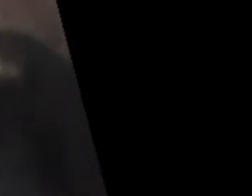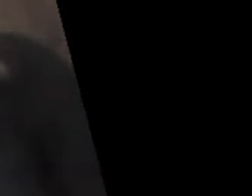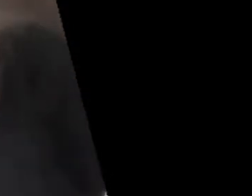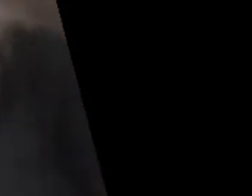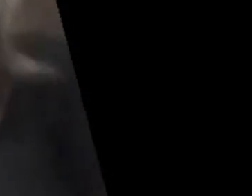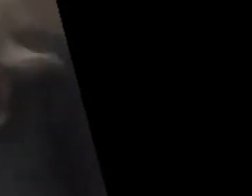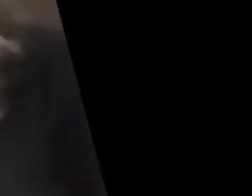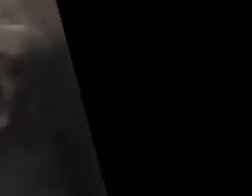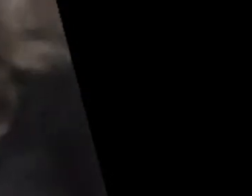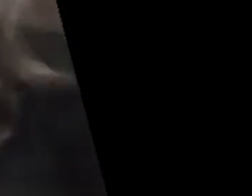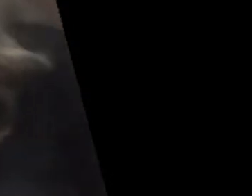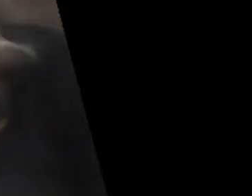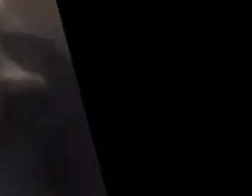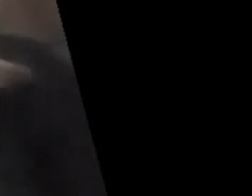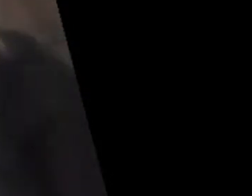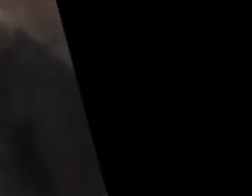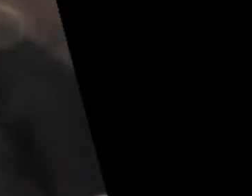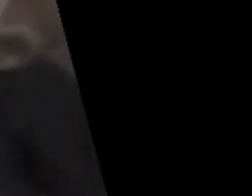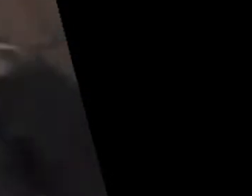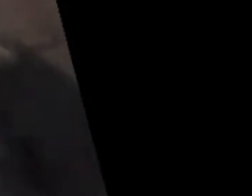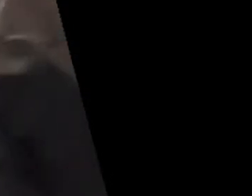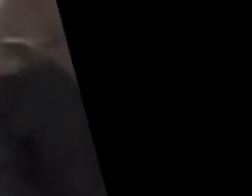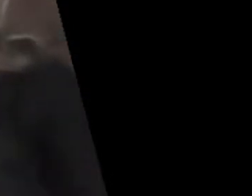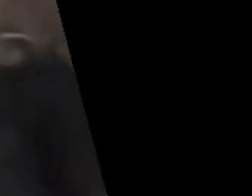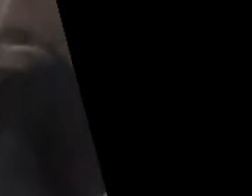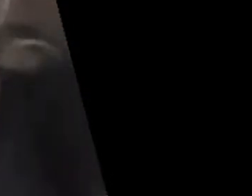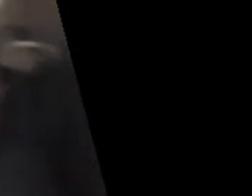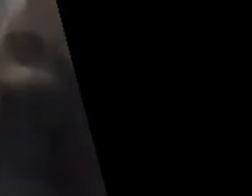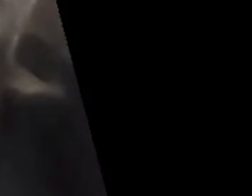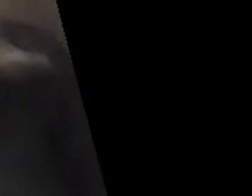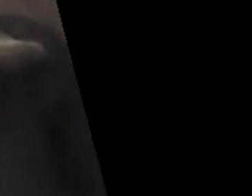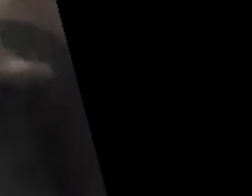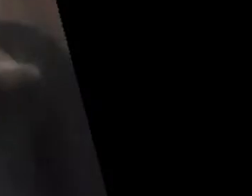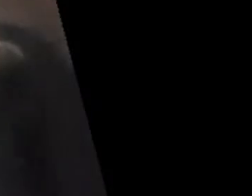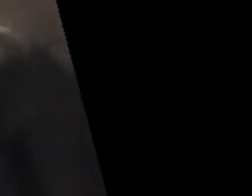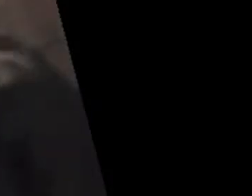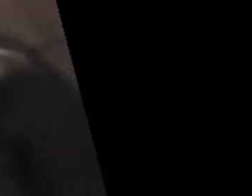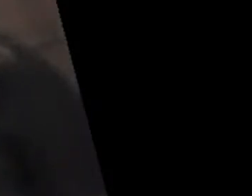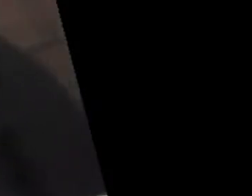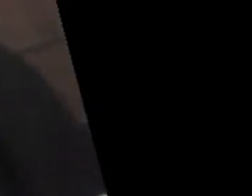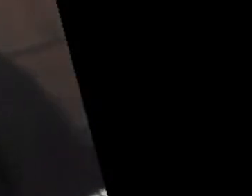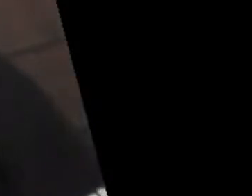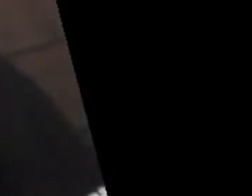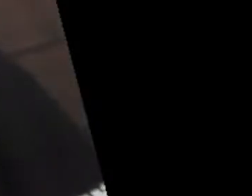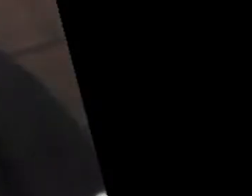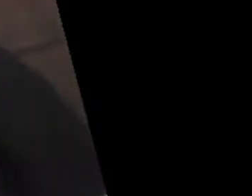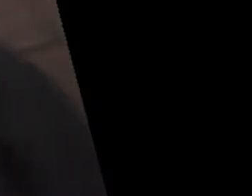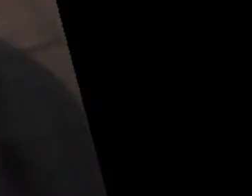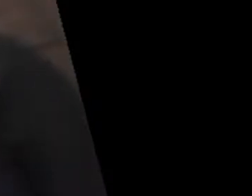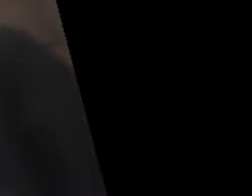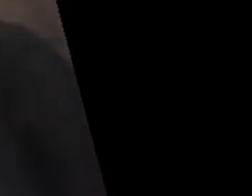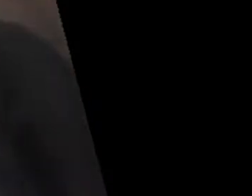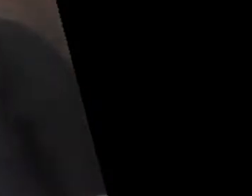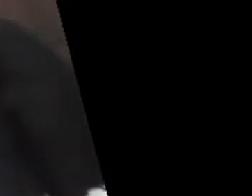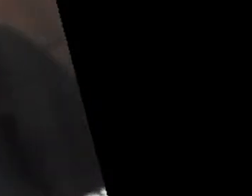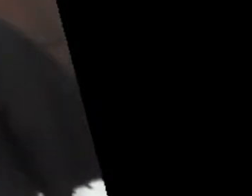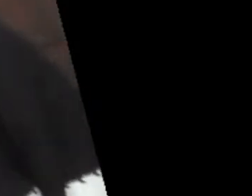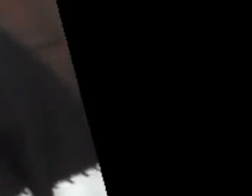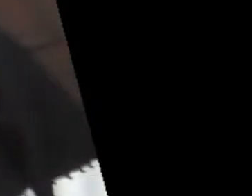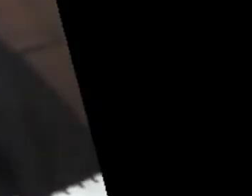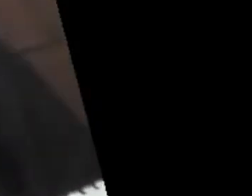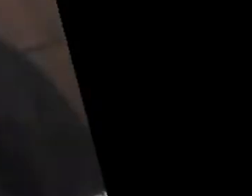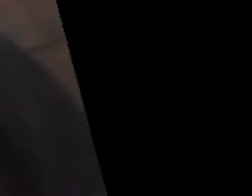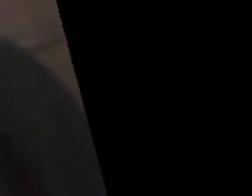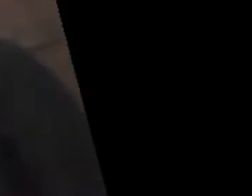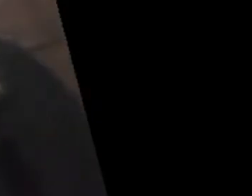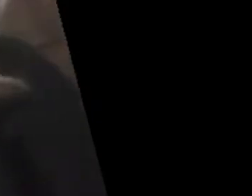gente aprende junto com a empresa. A gente desenvolve